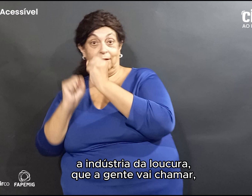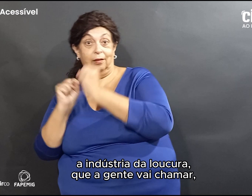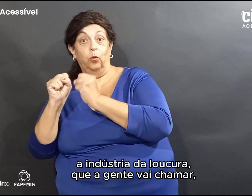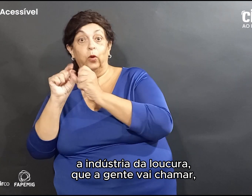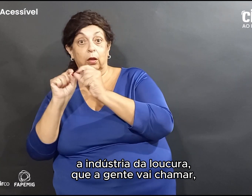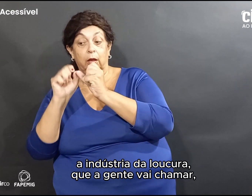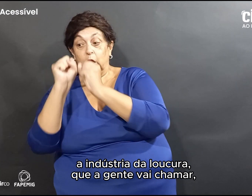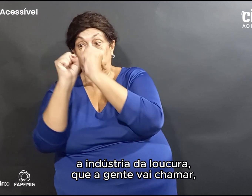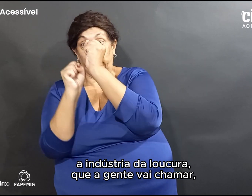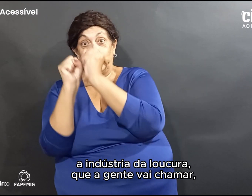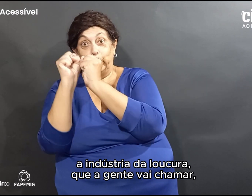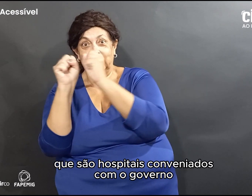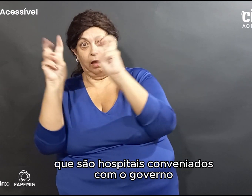loucura, que a gente vai chamar, né? Que são